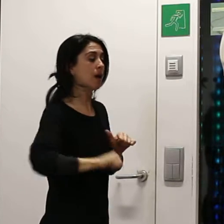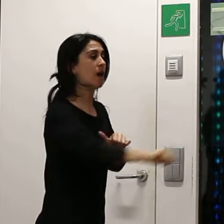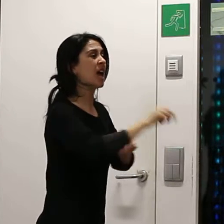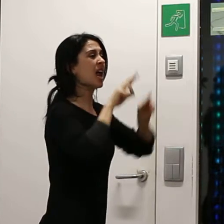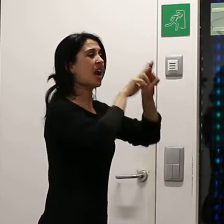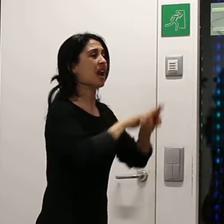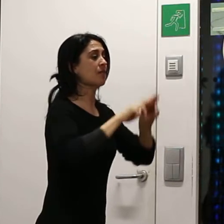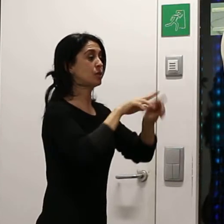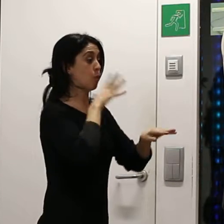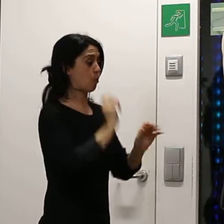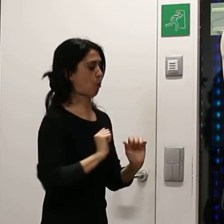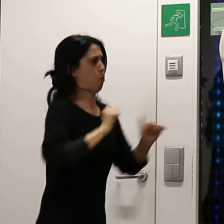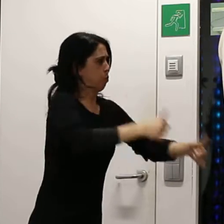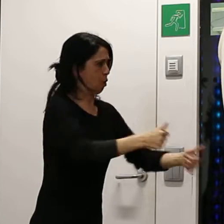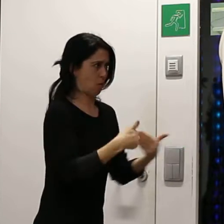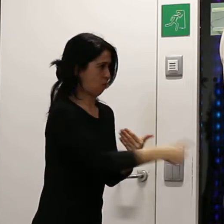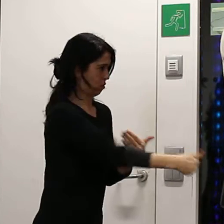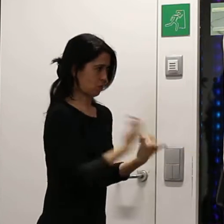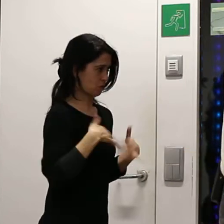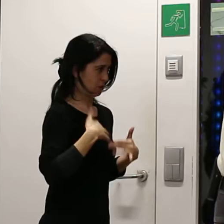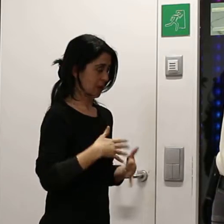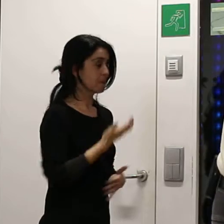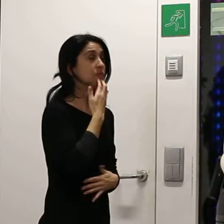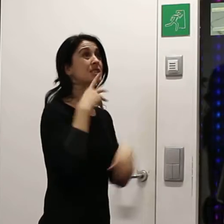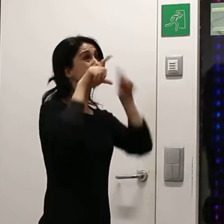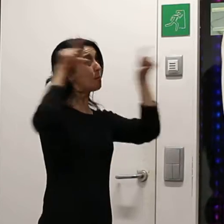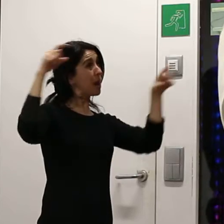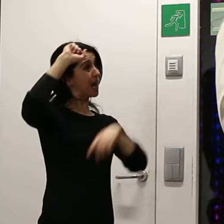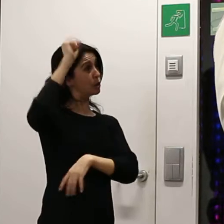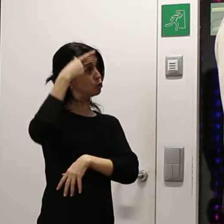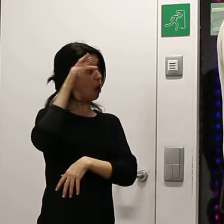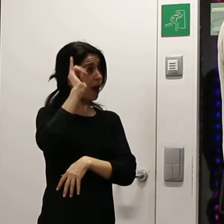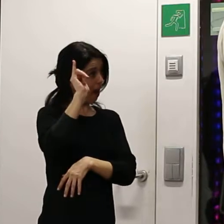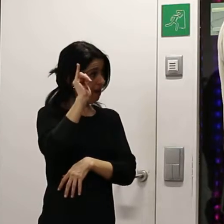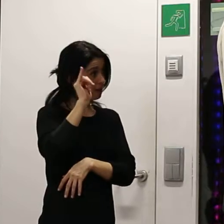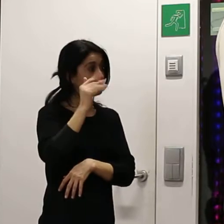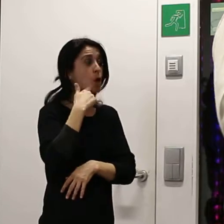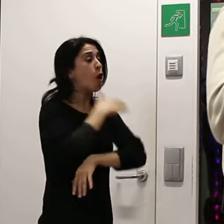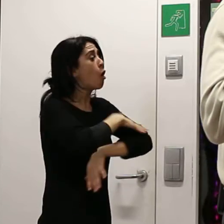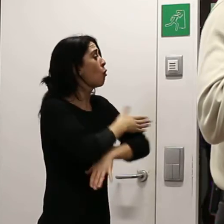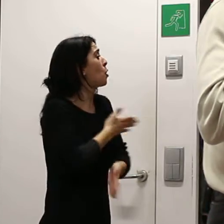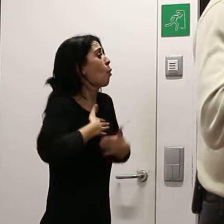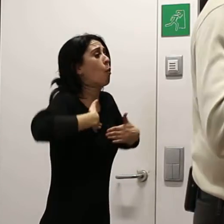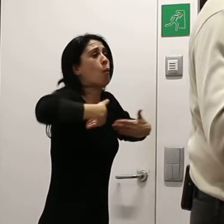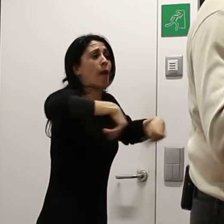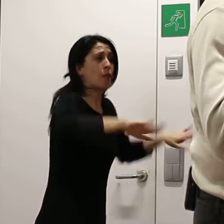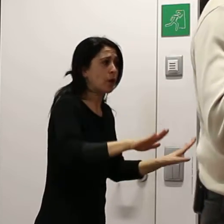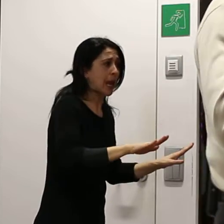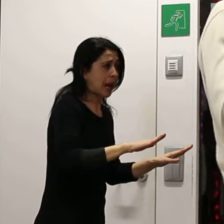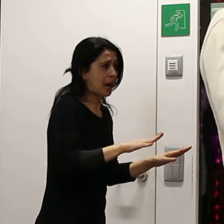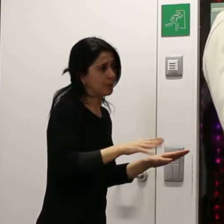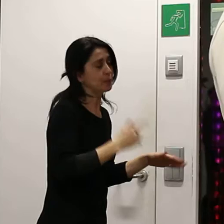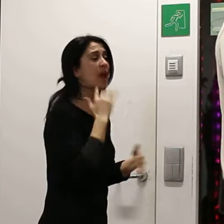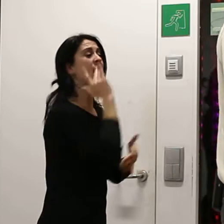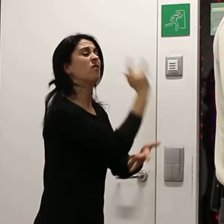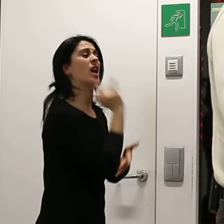Entonces, las personas que tenemos paneles solares, en el momento que quiera este gobierno, a través de uno de esos consejos de ministros que suceden los viernes